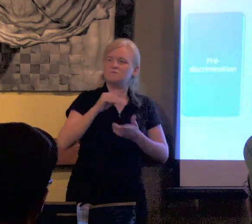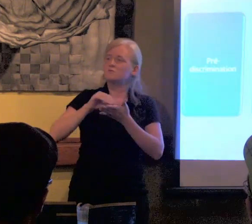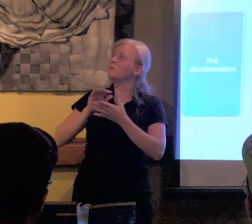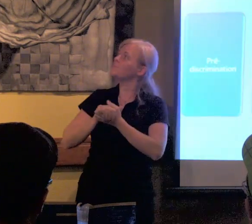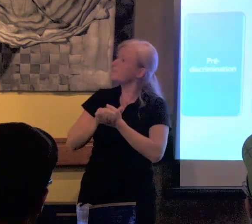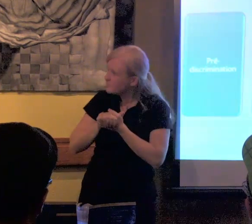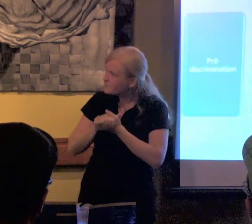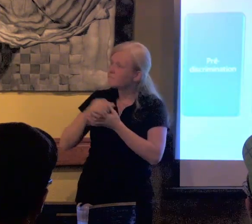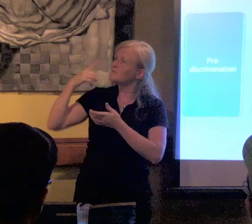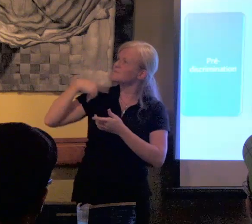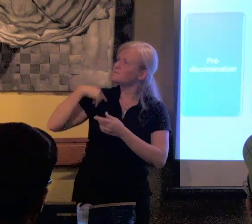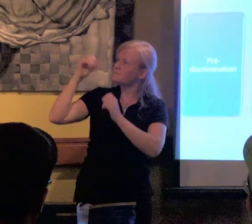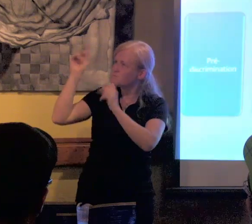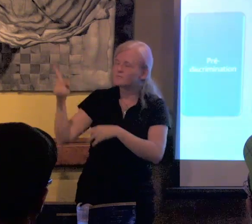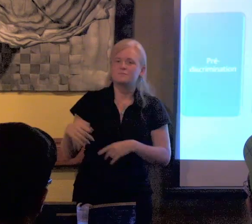les CV de toutes les personnes